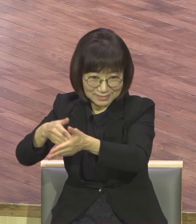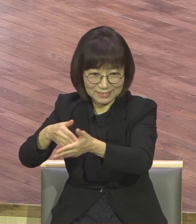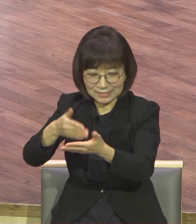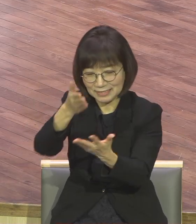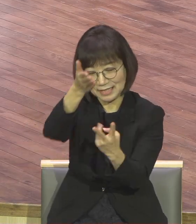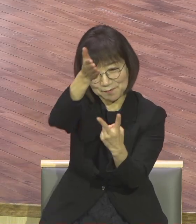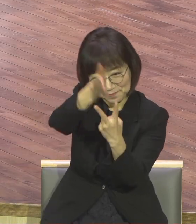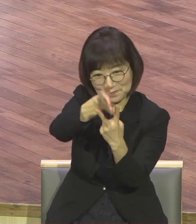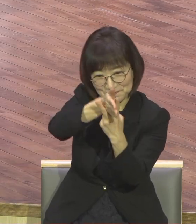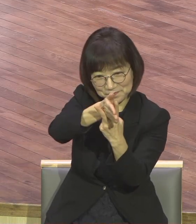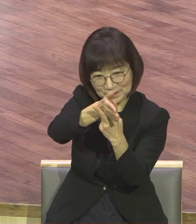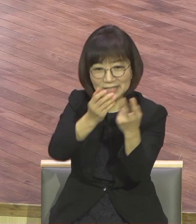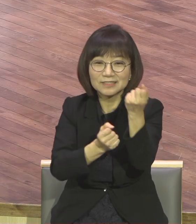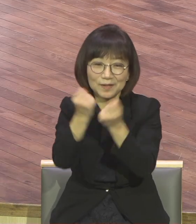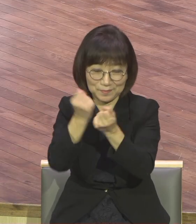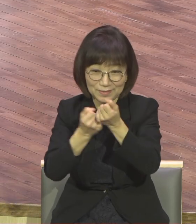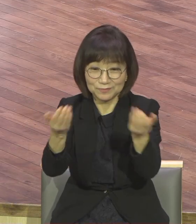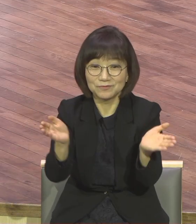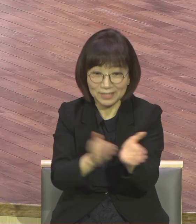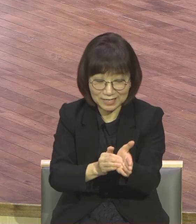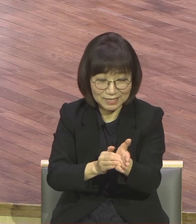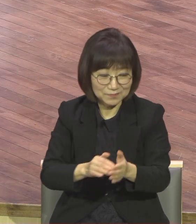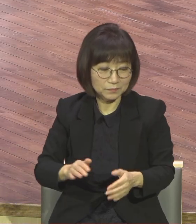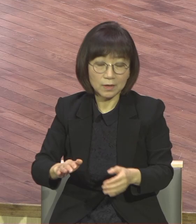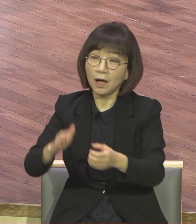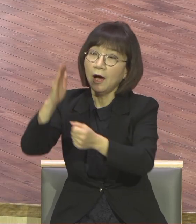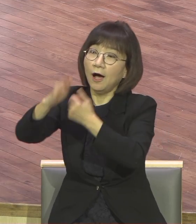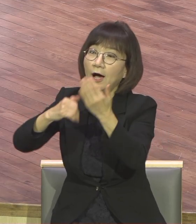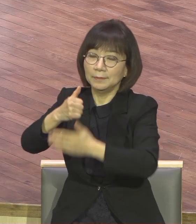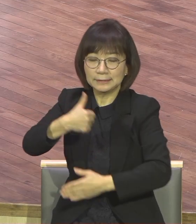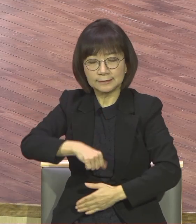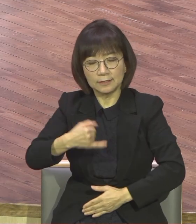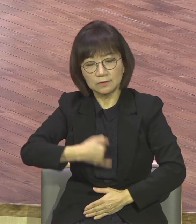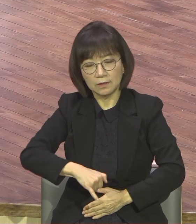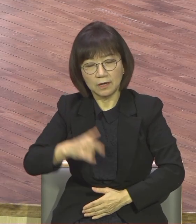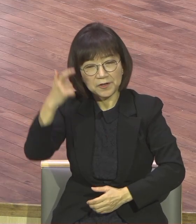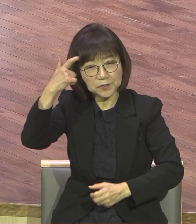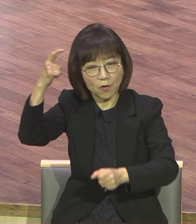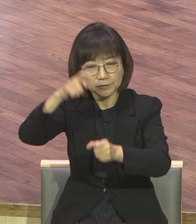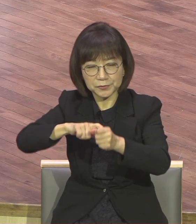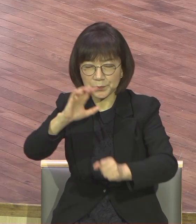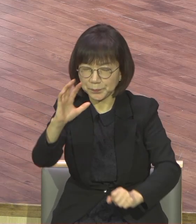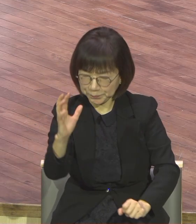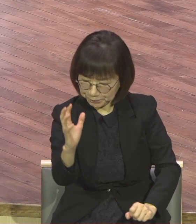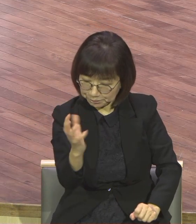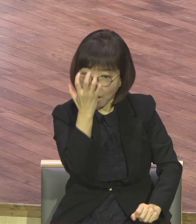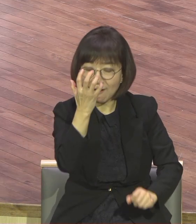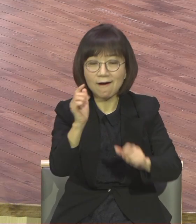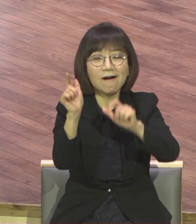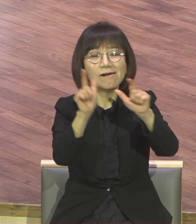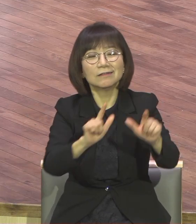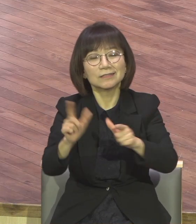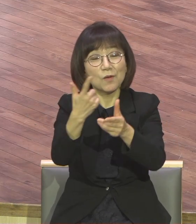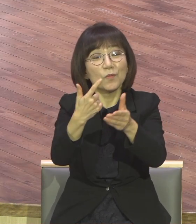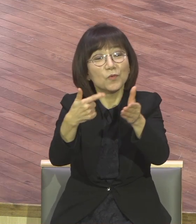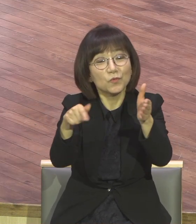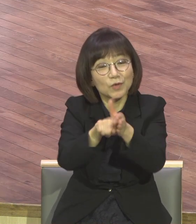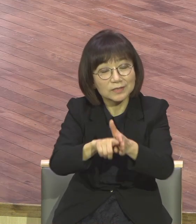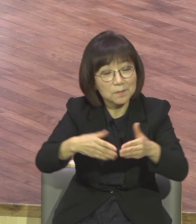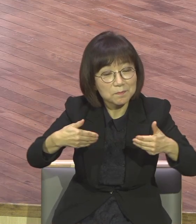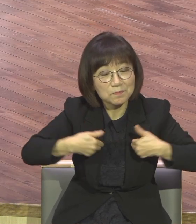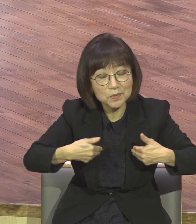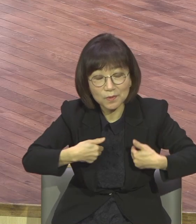바울은 하나님의 자녀가 영적으로 품격 있는 삶을 살기 위해서 가지고 있어야 될 또